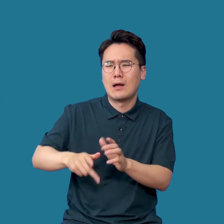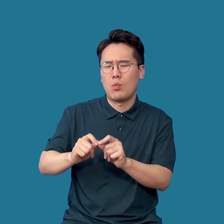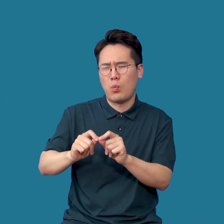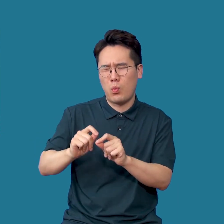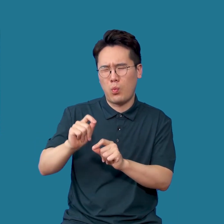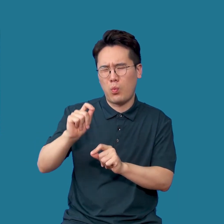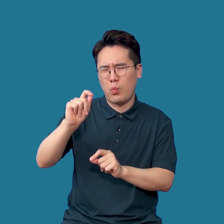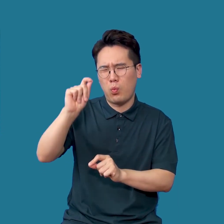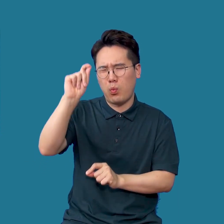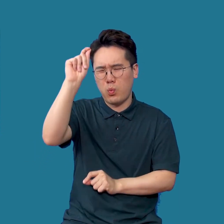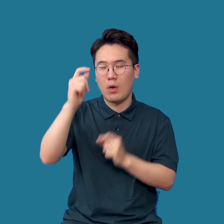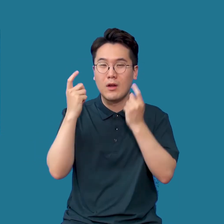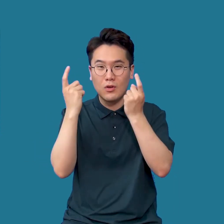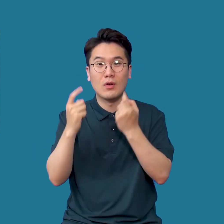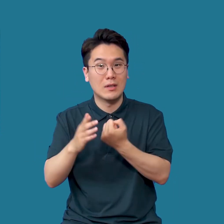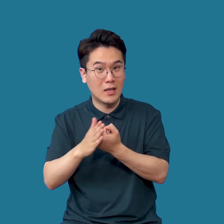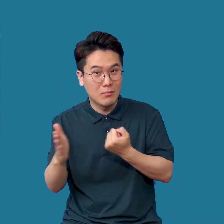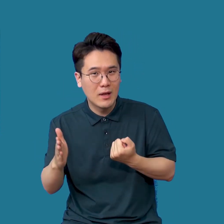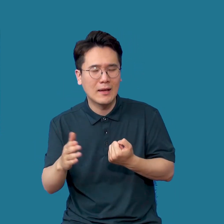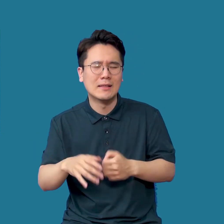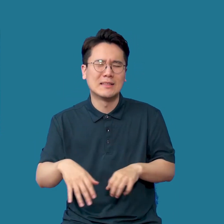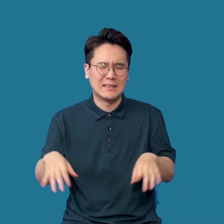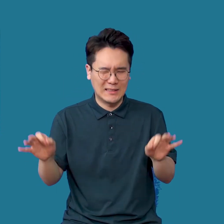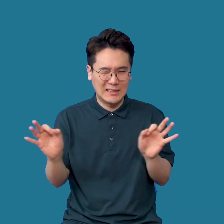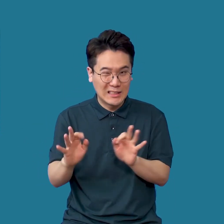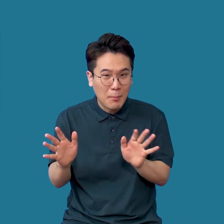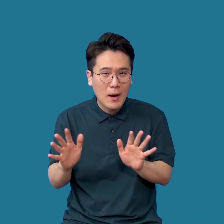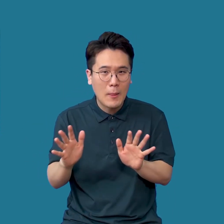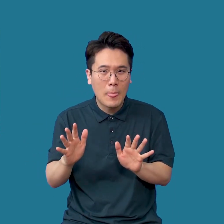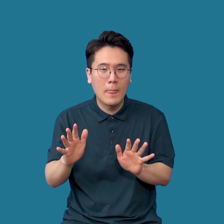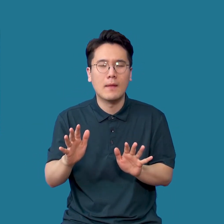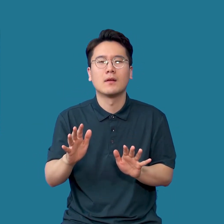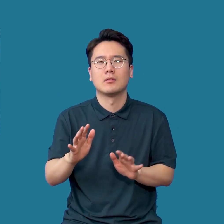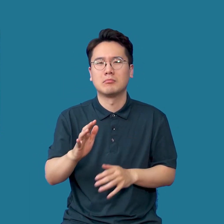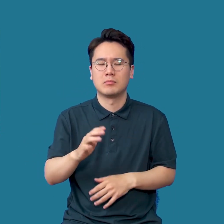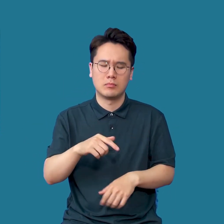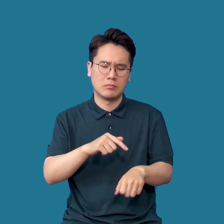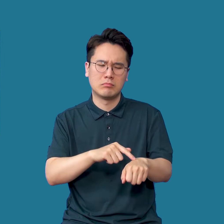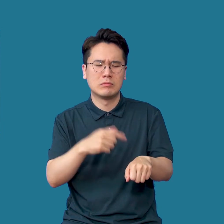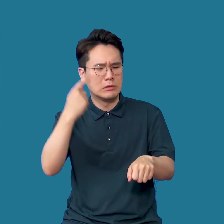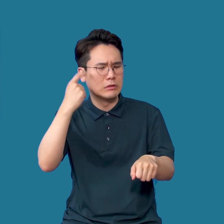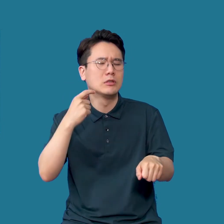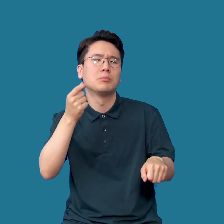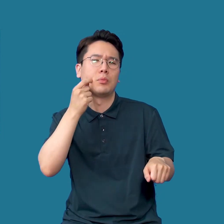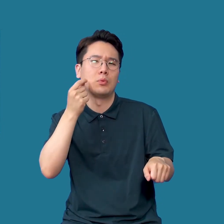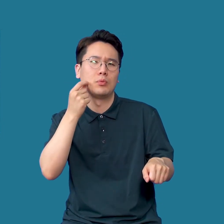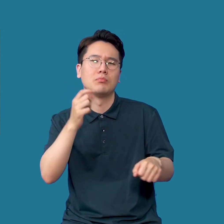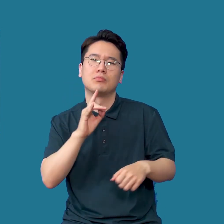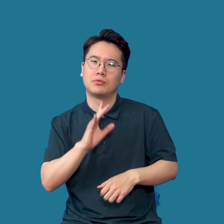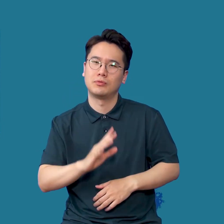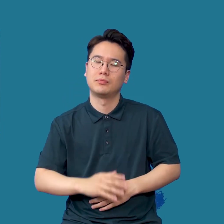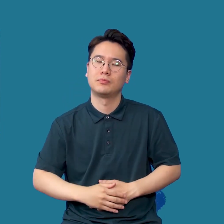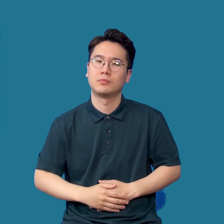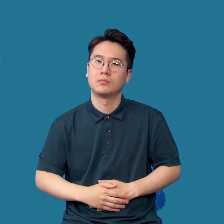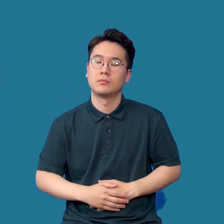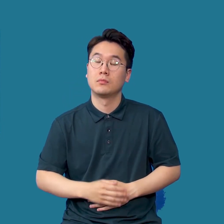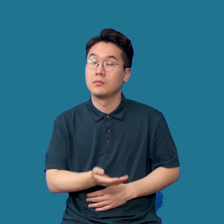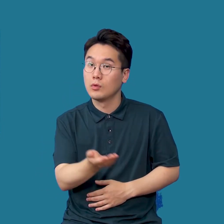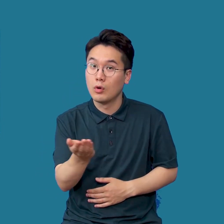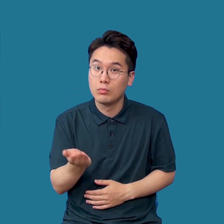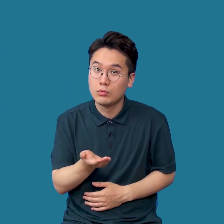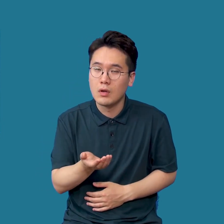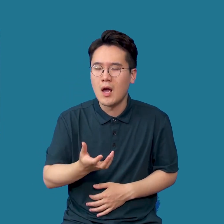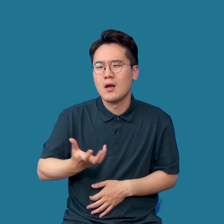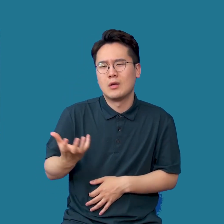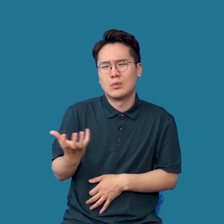것이죠. 여러분, 통증은 하나님이 주신 선물입니다. 우리가